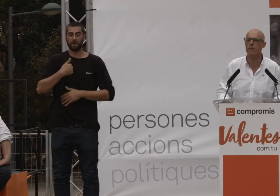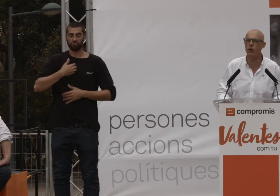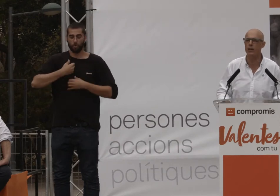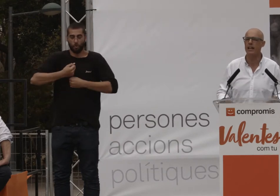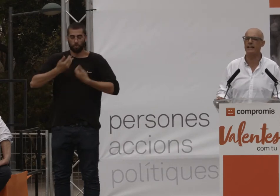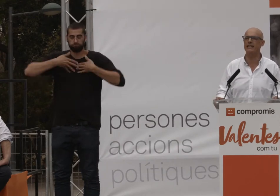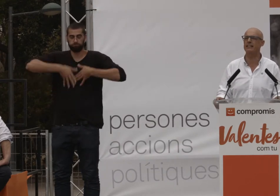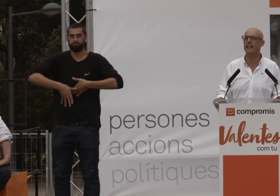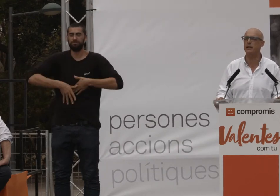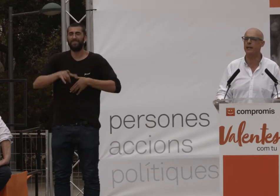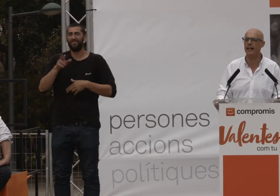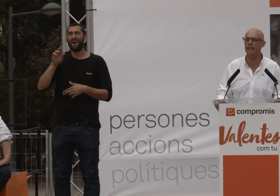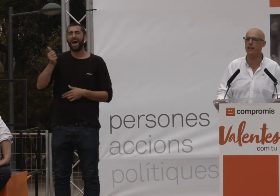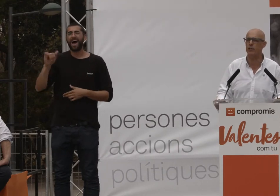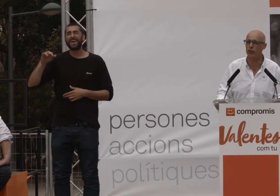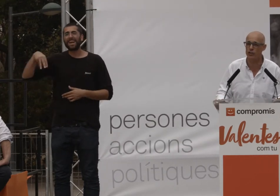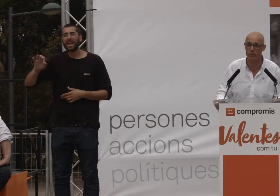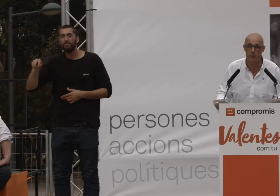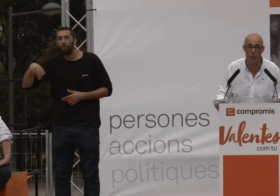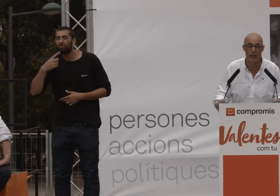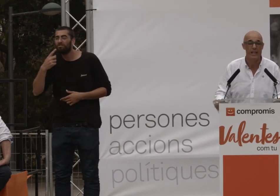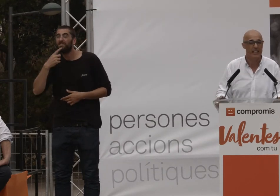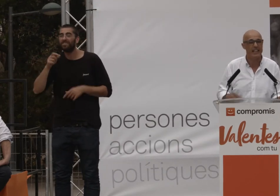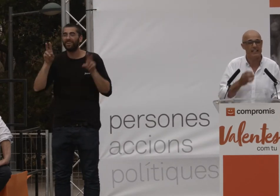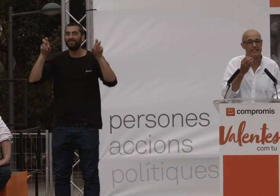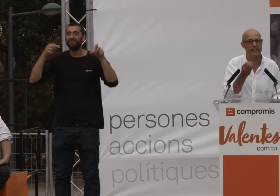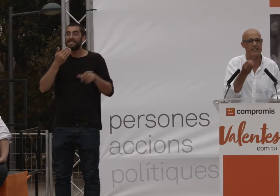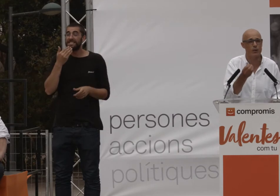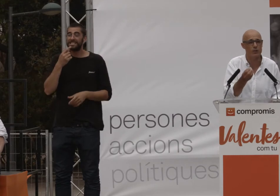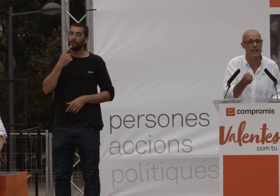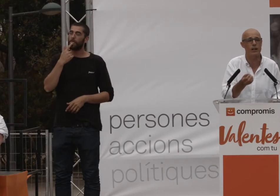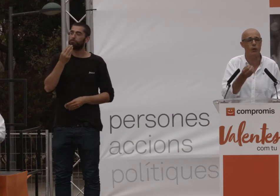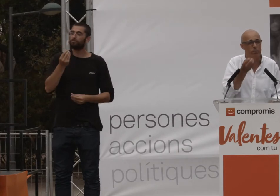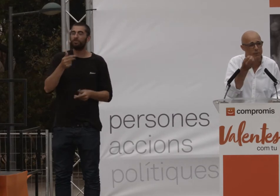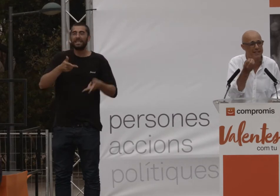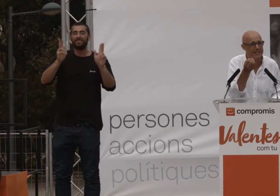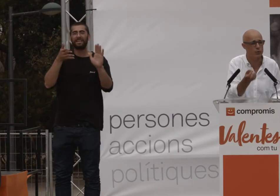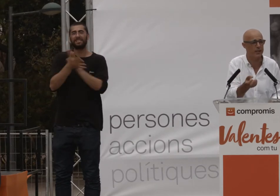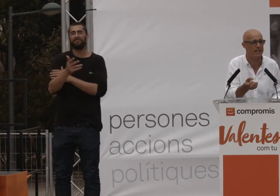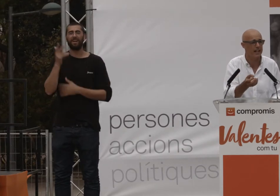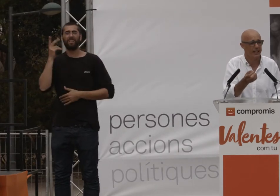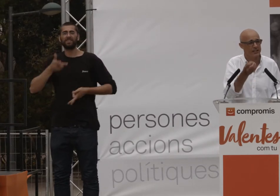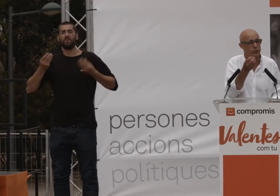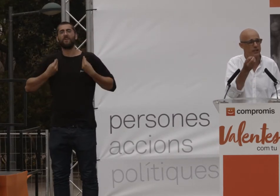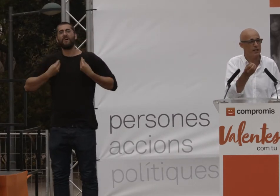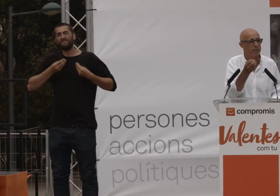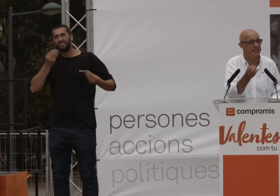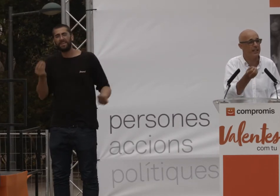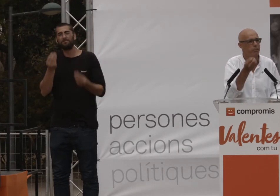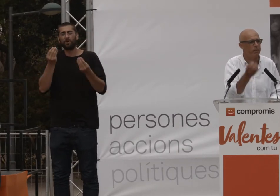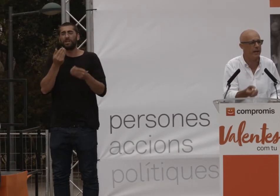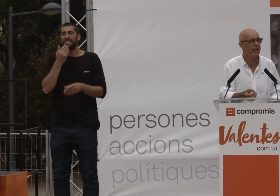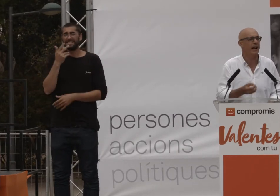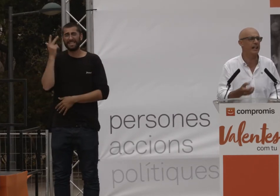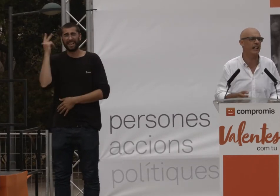deia Raimon, qui ha tastat la llibertat té més força per viure, i qui ha tastat els seus drets i el compliment dels seus drets, que els seus drets passen